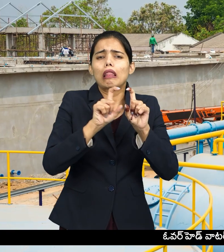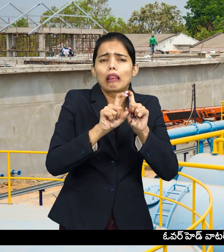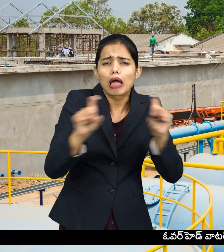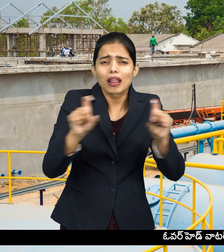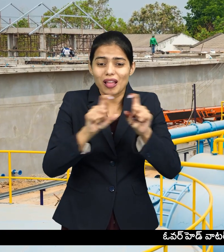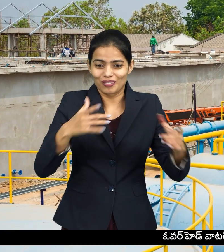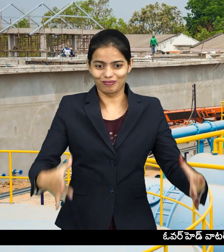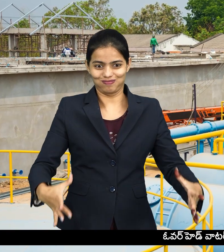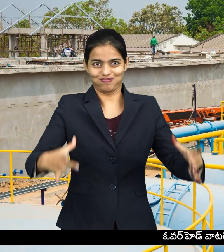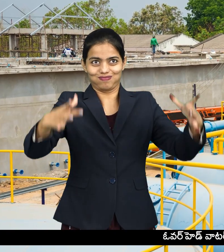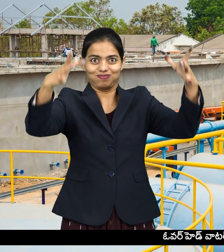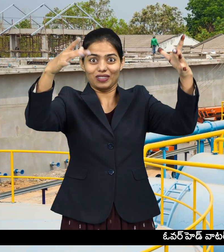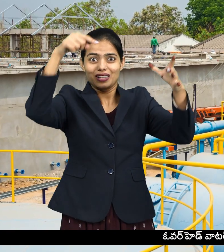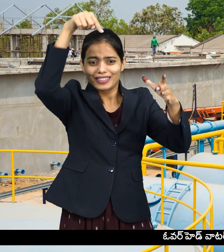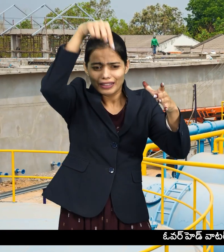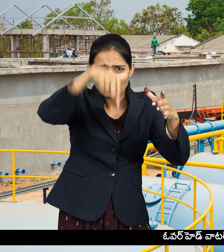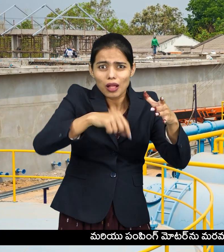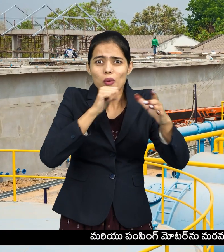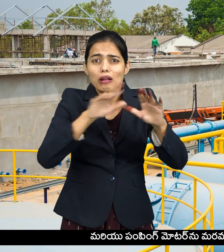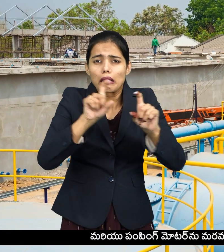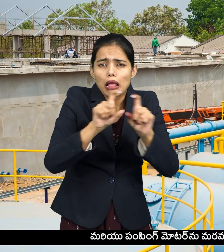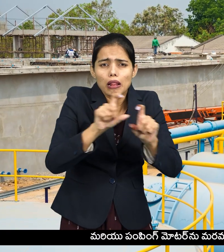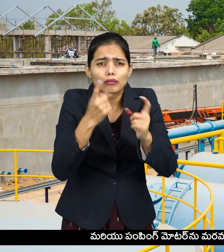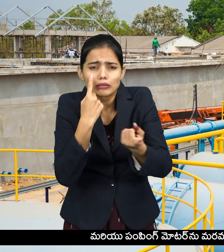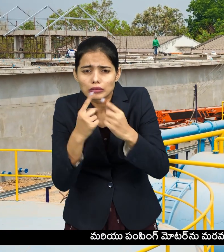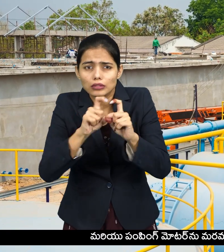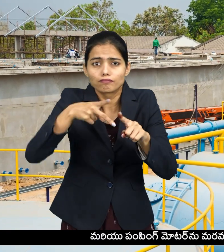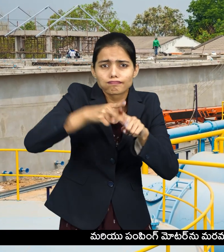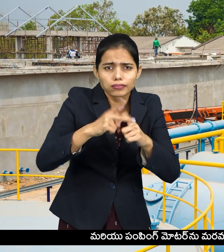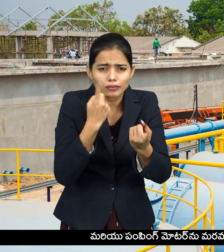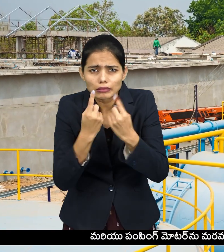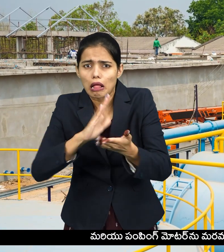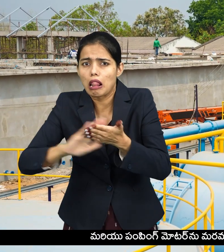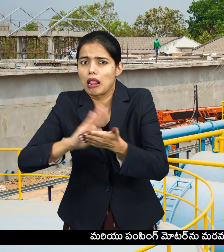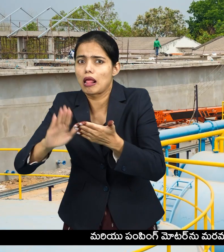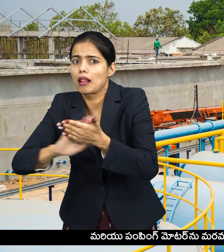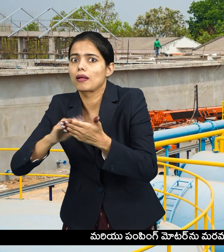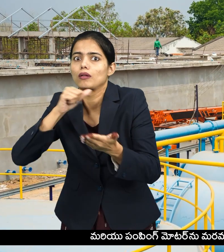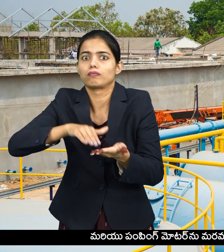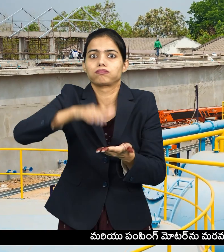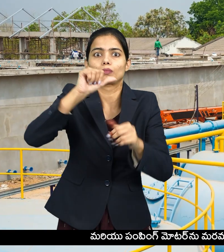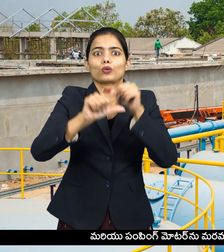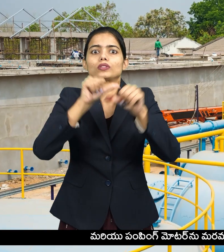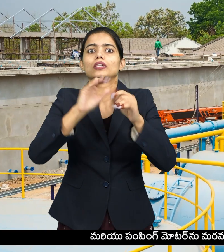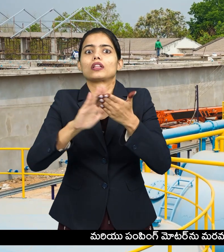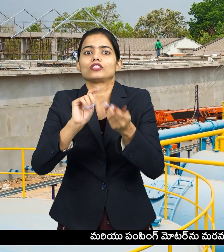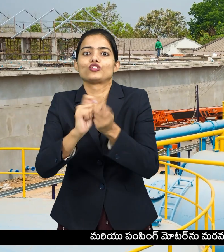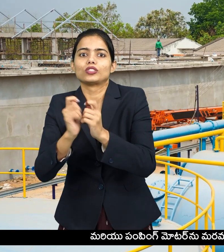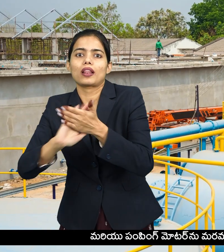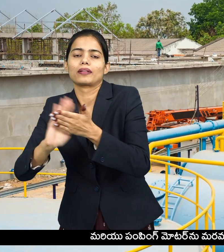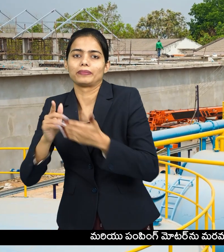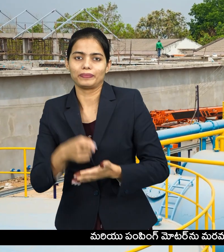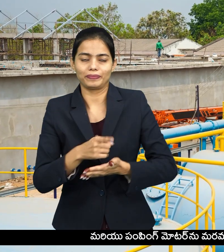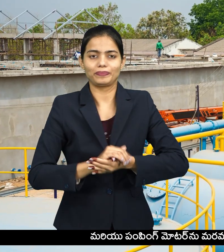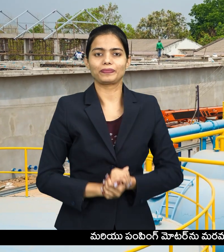ఓవర్ హెడ్ వాటర్ ట్యాంకును శుభ్రపరచడం మరియు పంపింగ్ మోటార్ను మరమ్మతు చేయడం తరచుగా సవాలుగా ఉంటుంది.